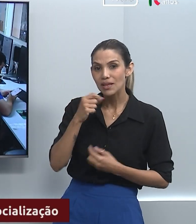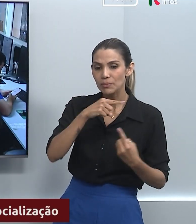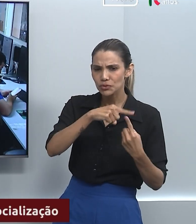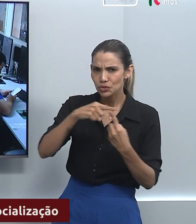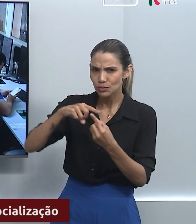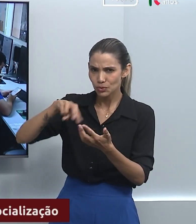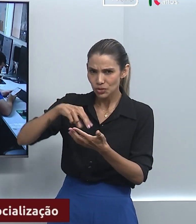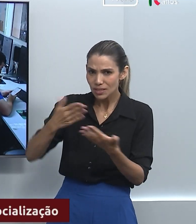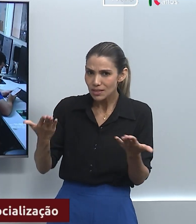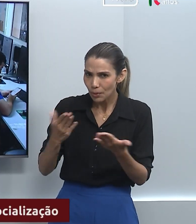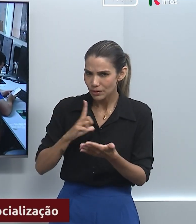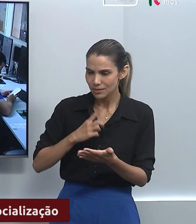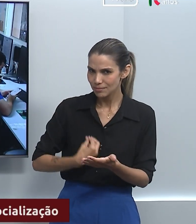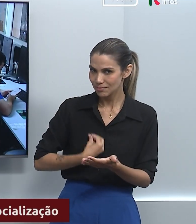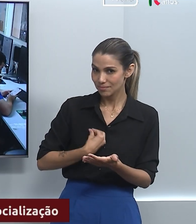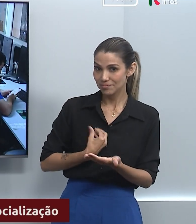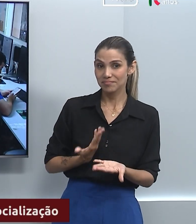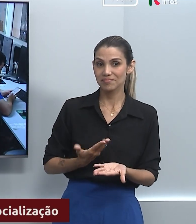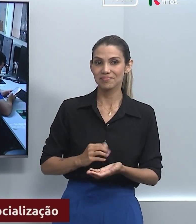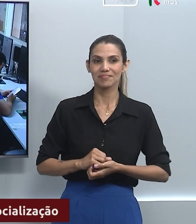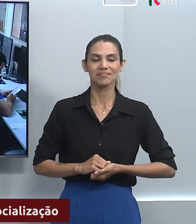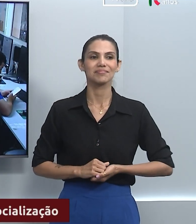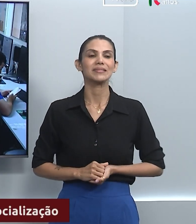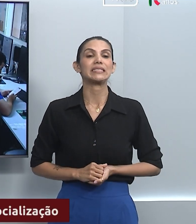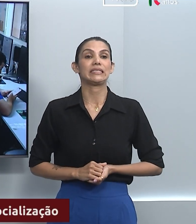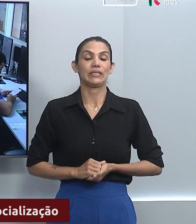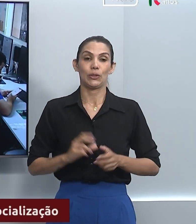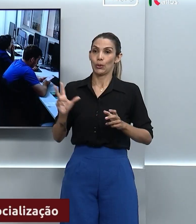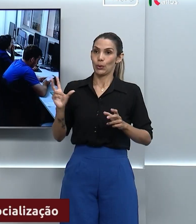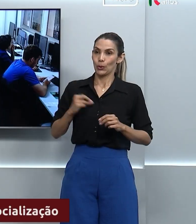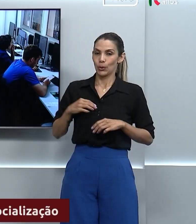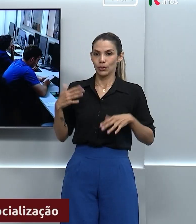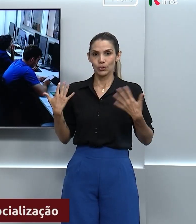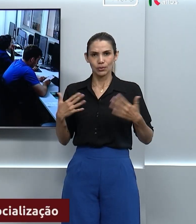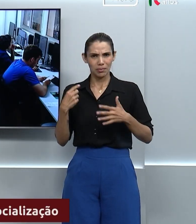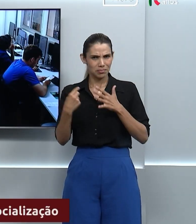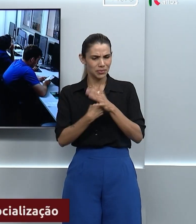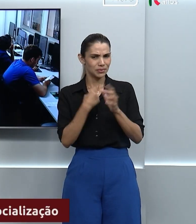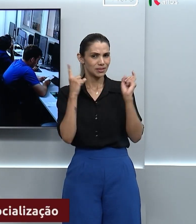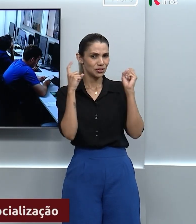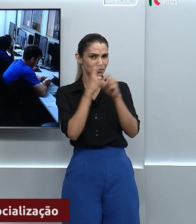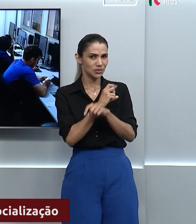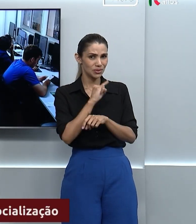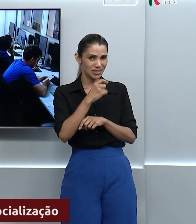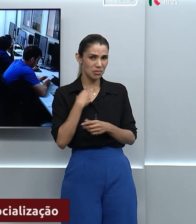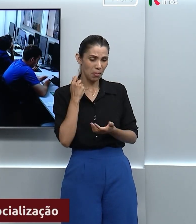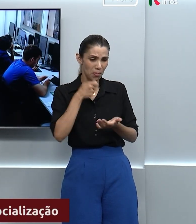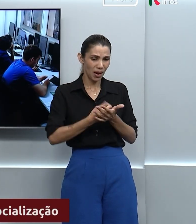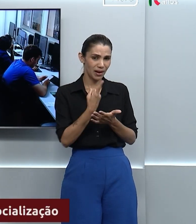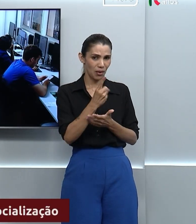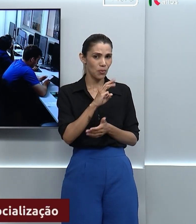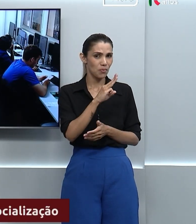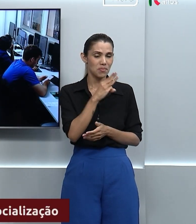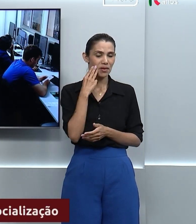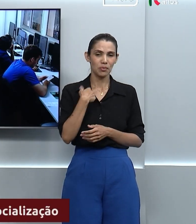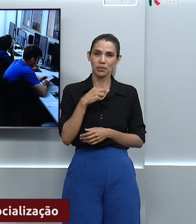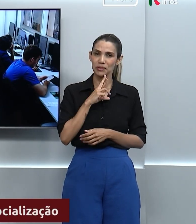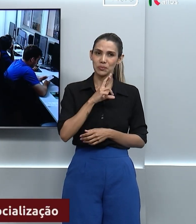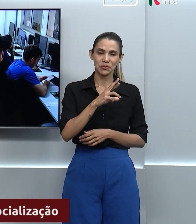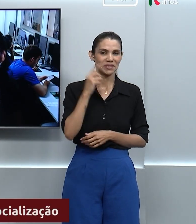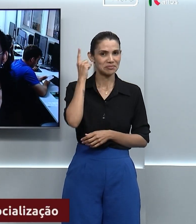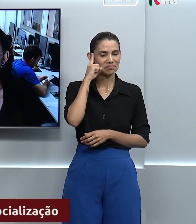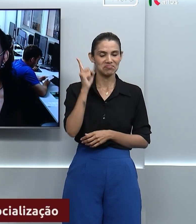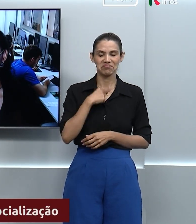existem hoje? Nossa, pergunta difícil. Eu acho que se valesse 1 milhão eu não saberia responder. Bom,